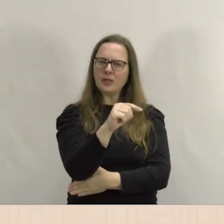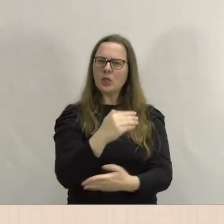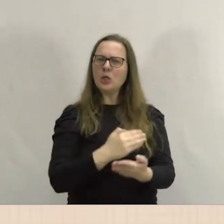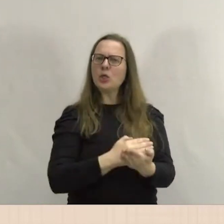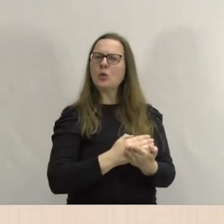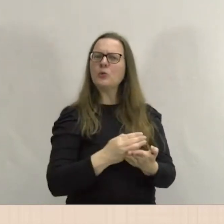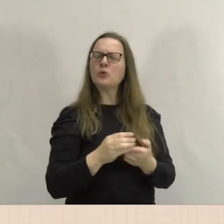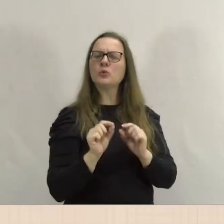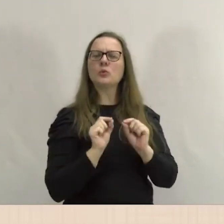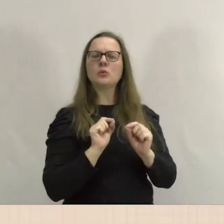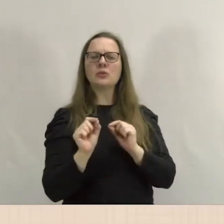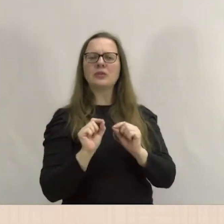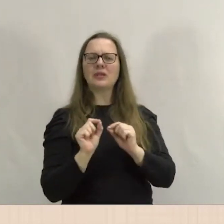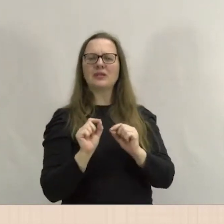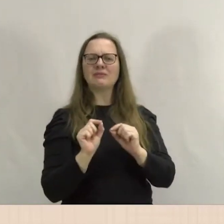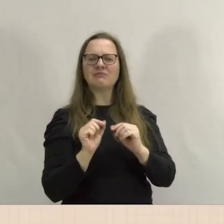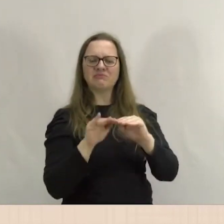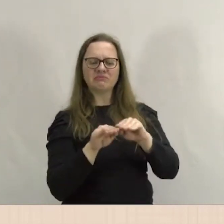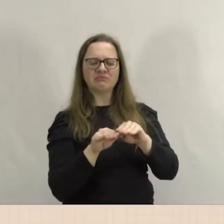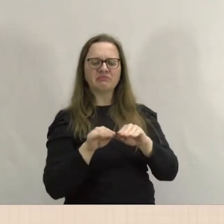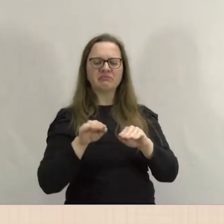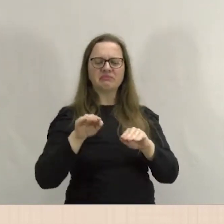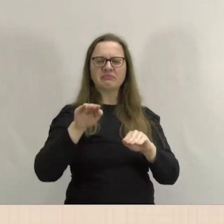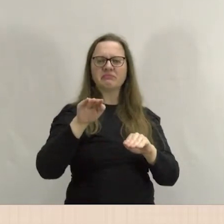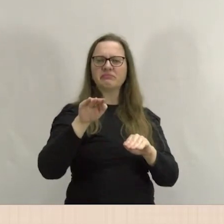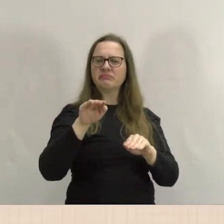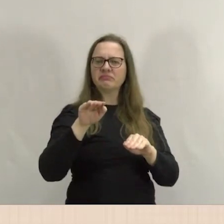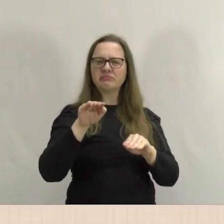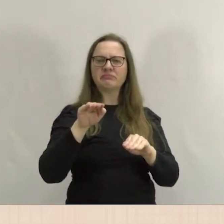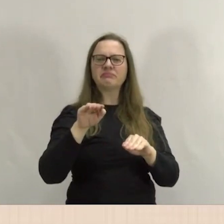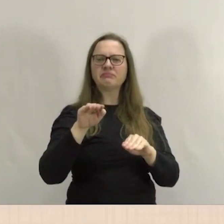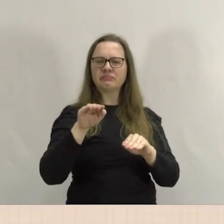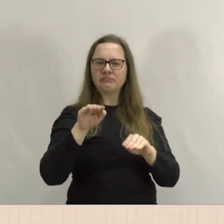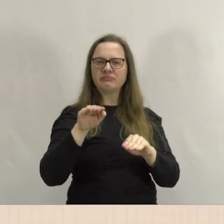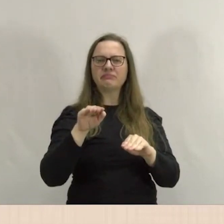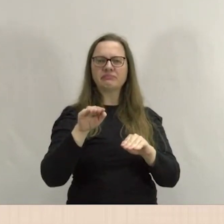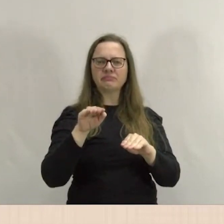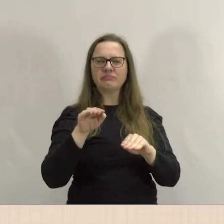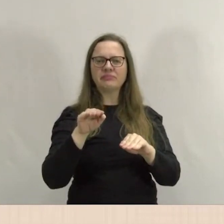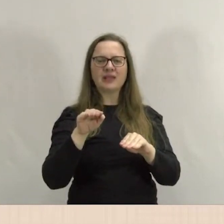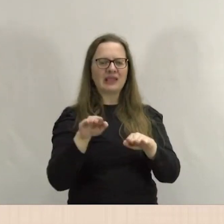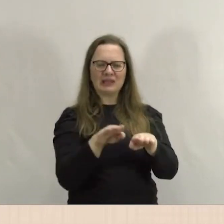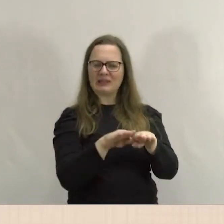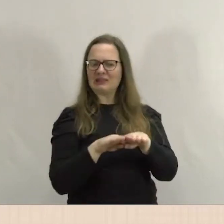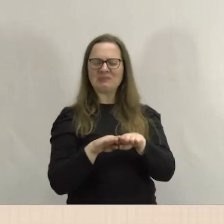sistema de bispos. Na Bíblia, bispo e presbítero, irmão, é a